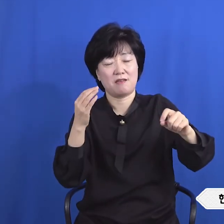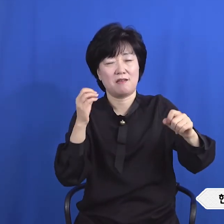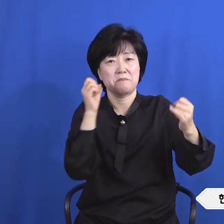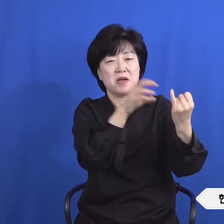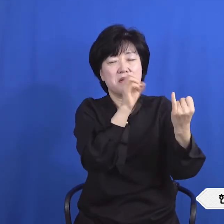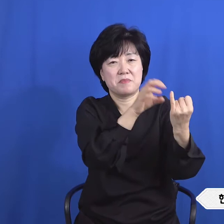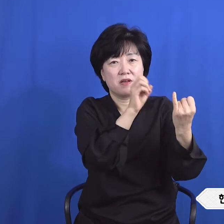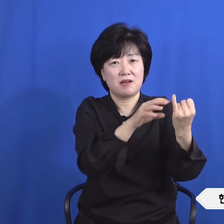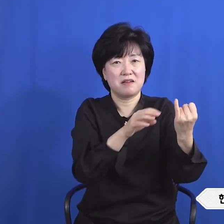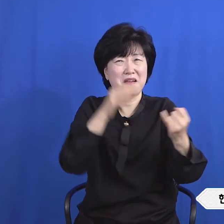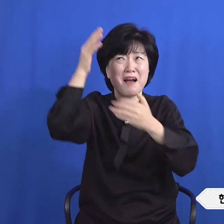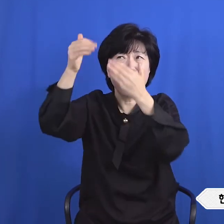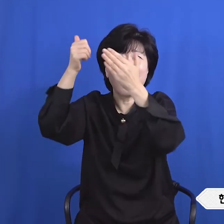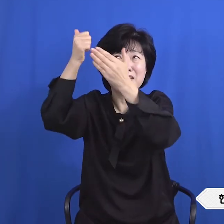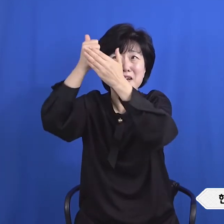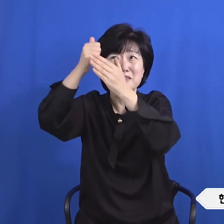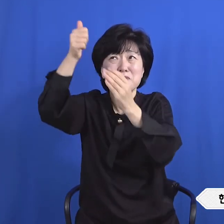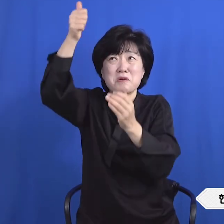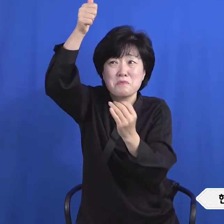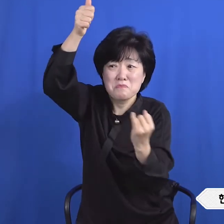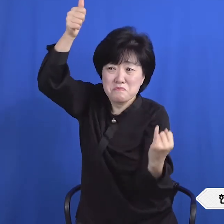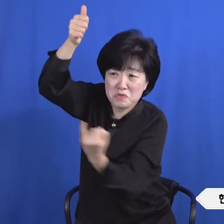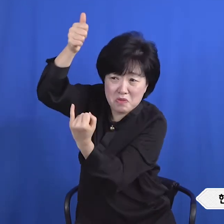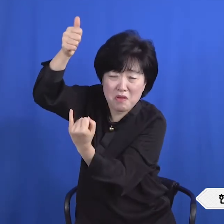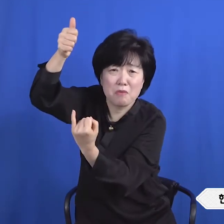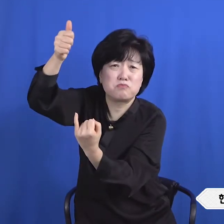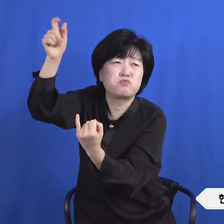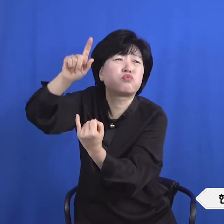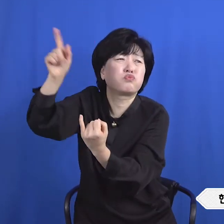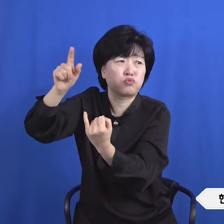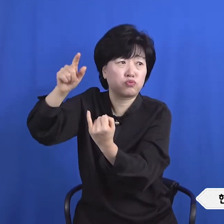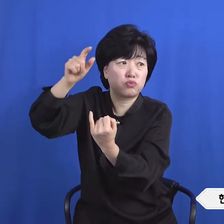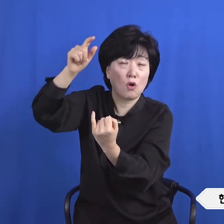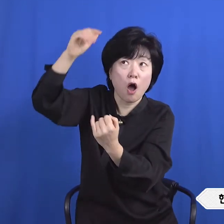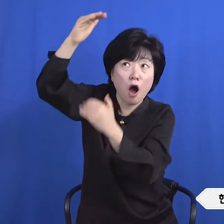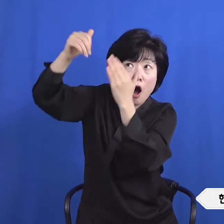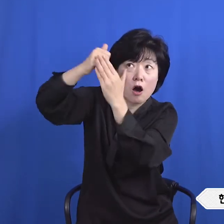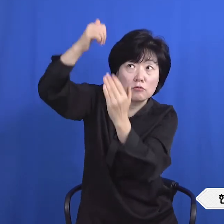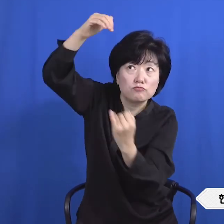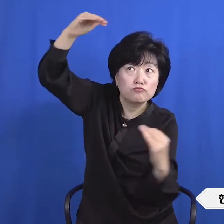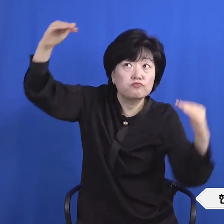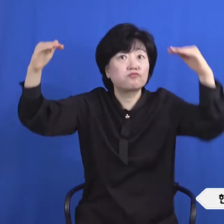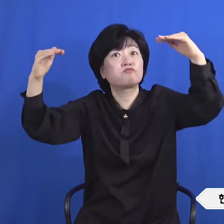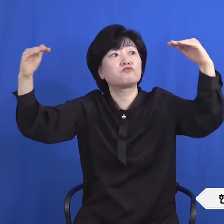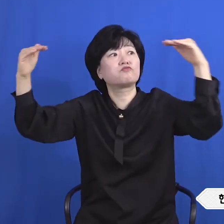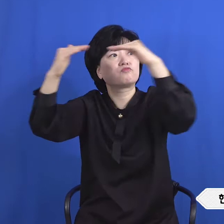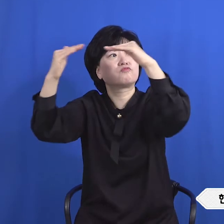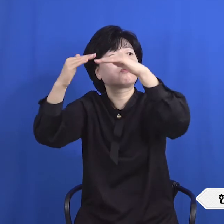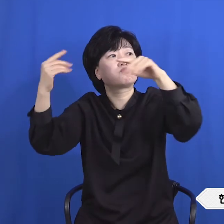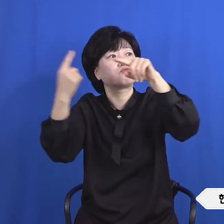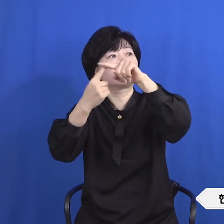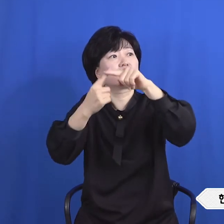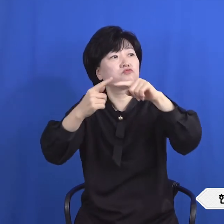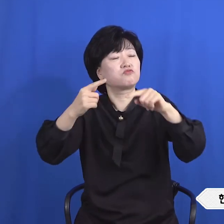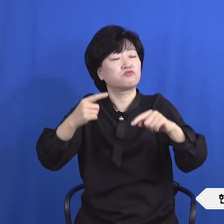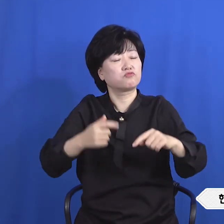하나님에게 예속될 필요가 뭐 있느냐, 너희가 하나님같이 될 수 있는데, 그 말입니다.